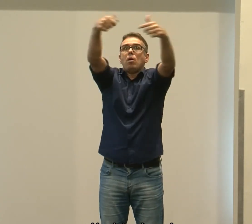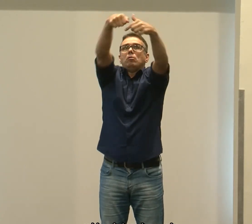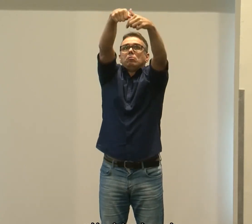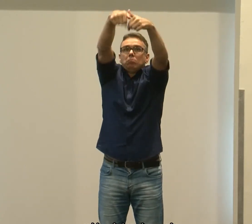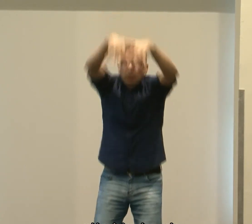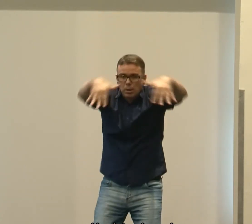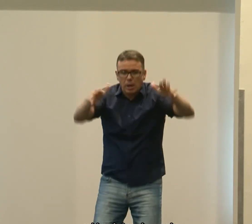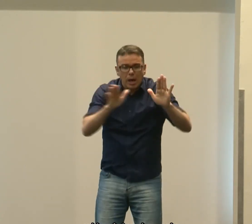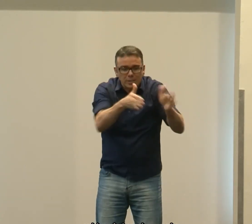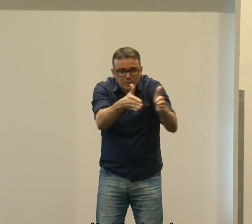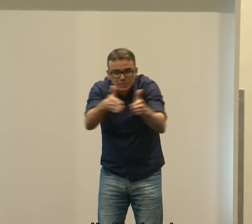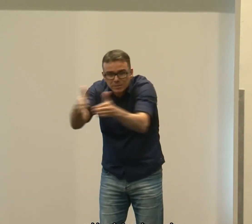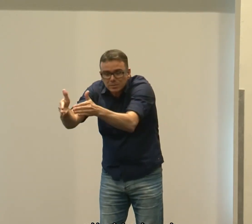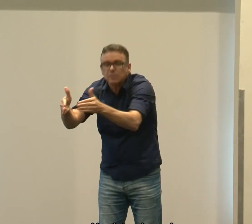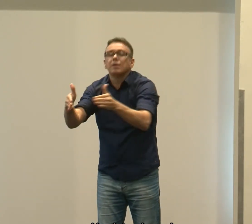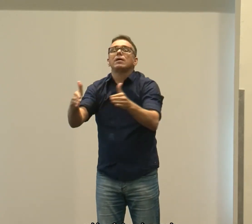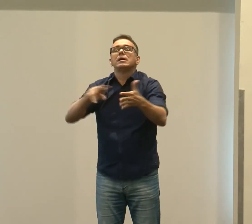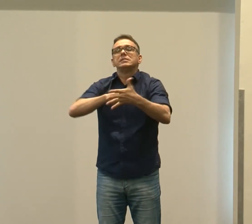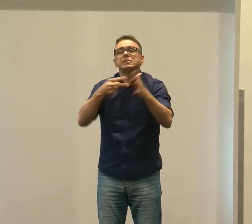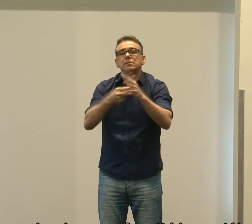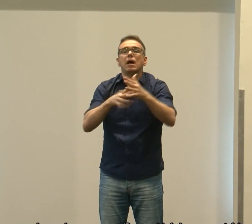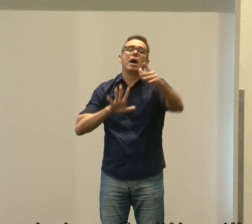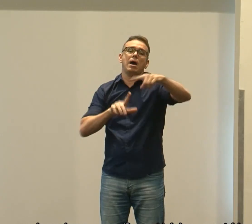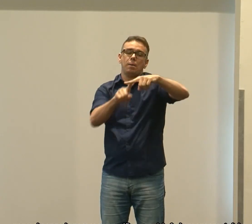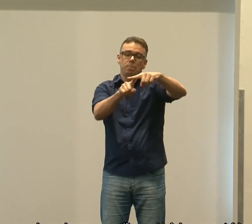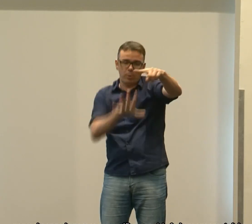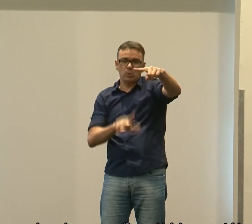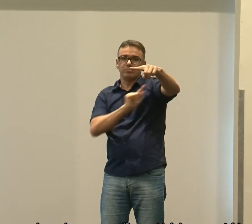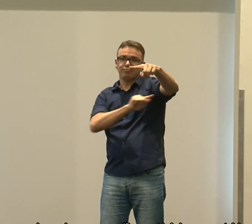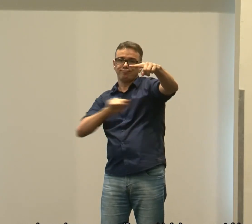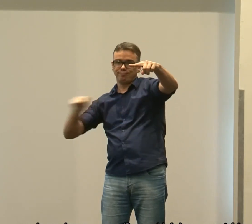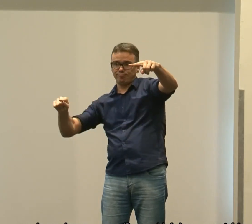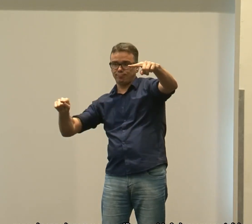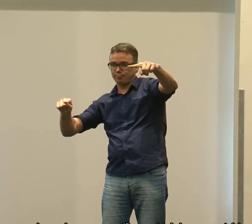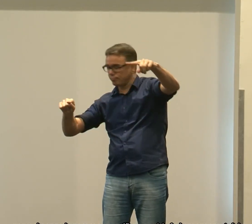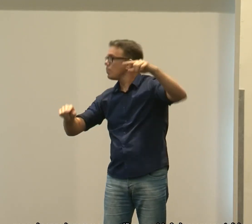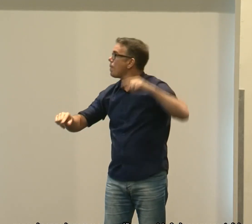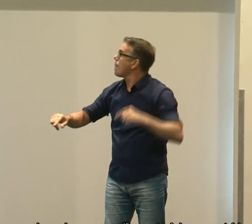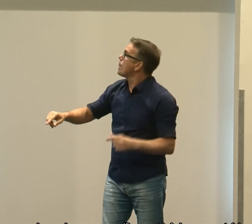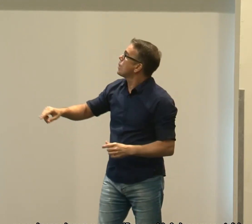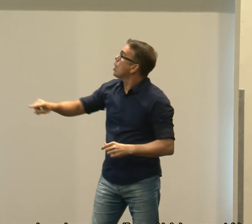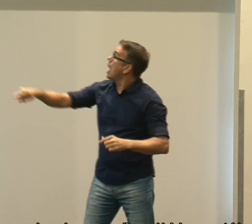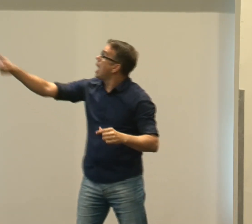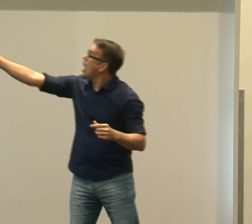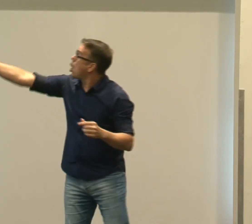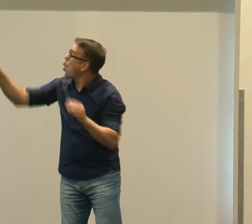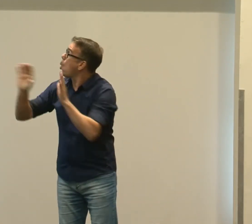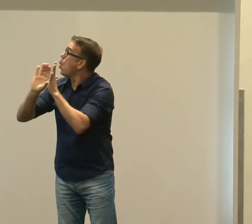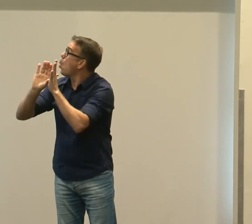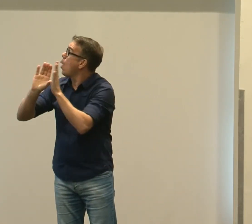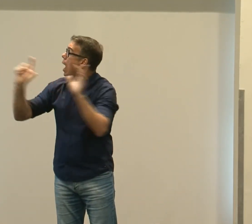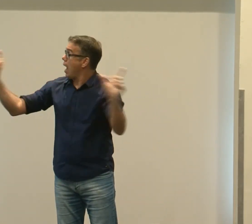o hiperônimo é quando vem do geral para o específico e o hipônimo ao contrário.